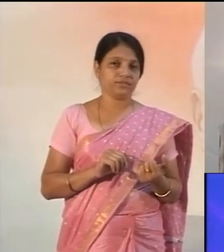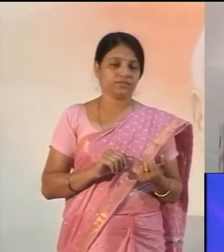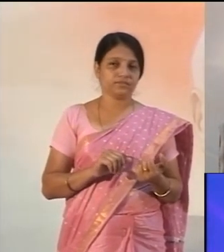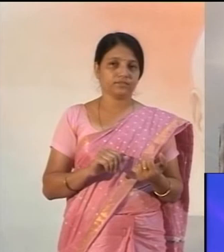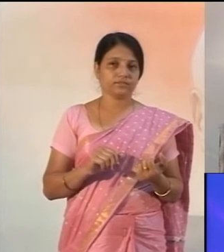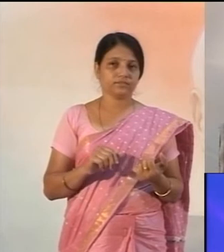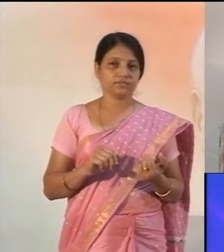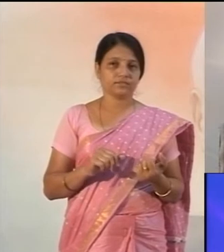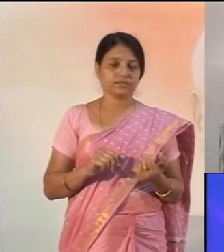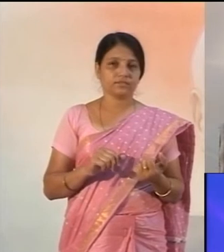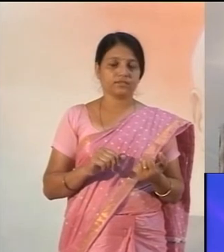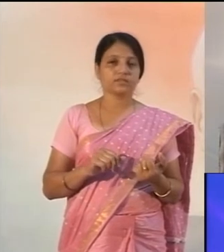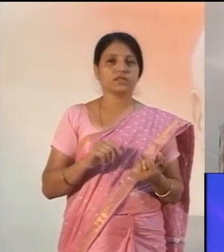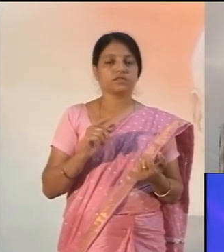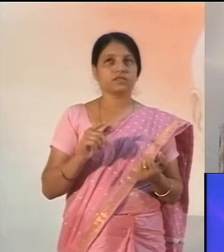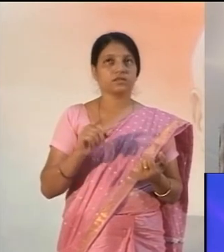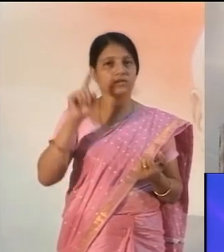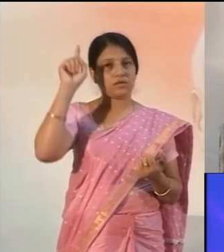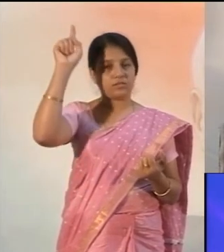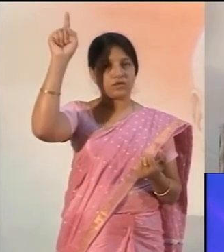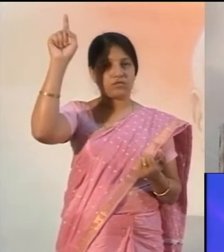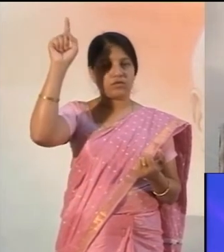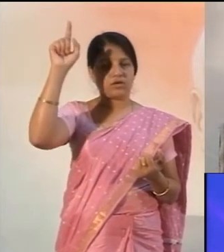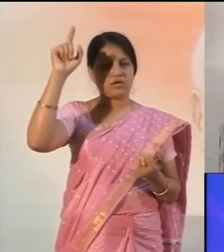जिन्हें भगवान बहुत याद करते हैं।